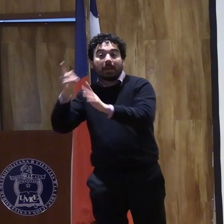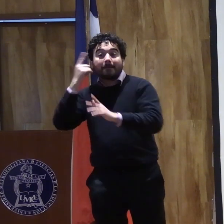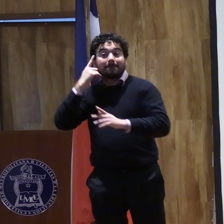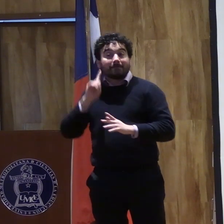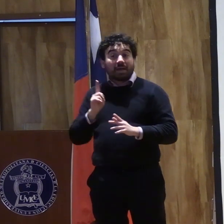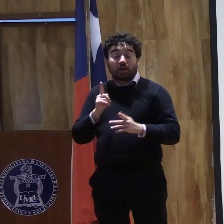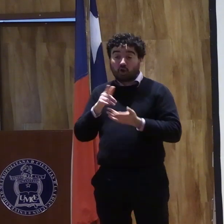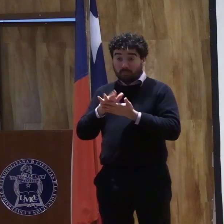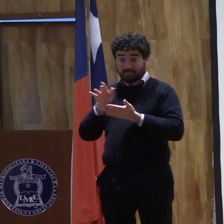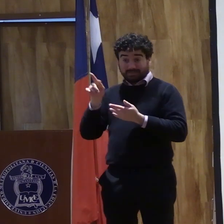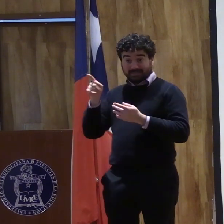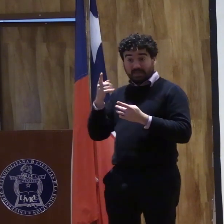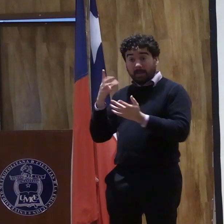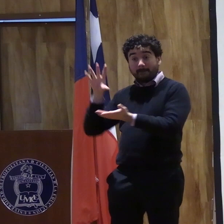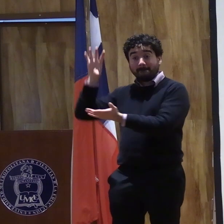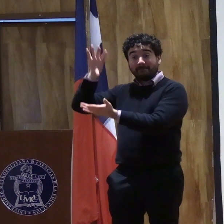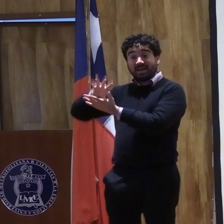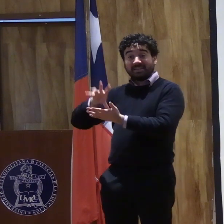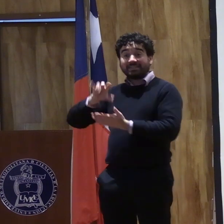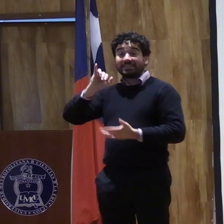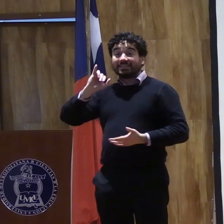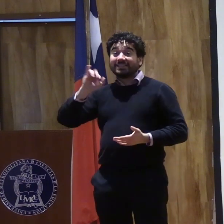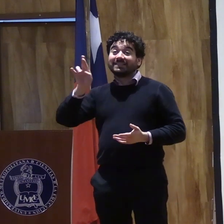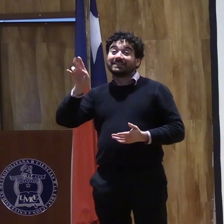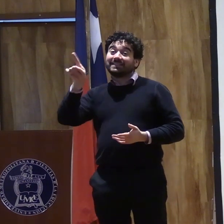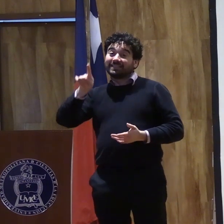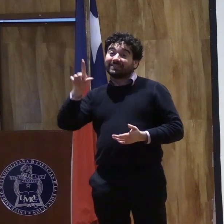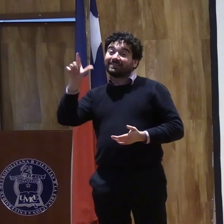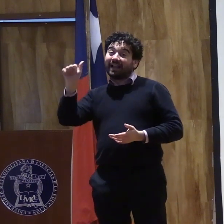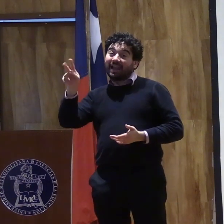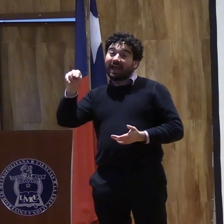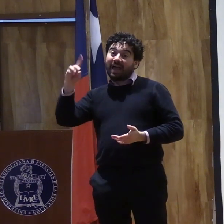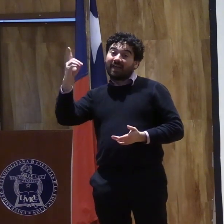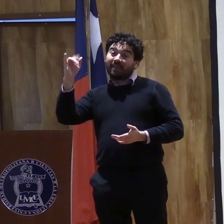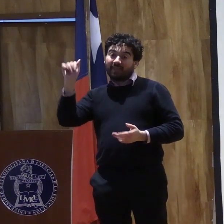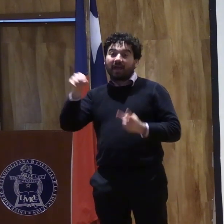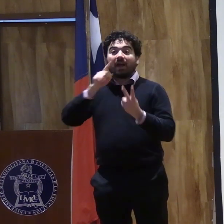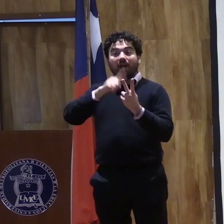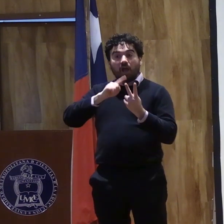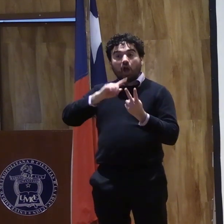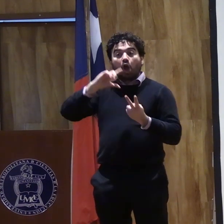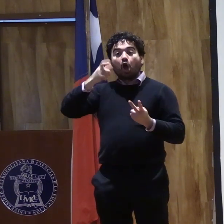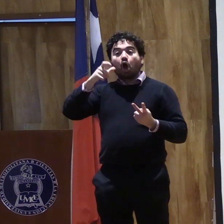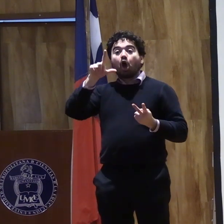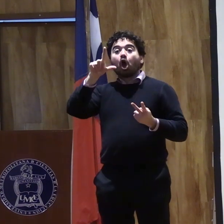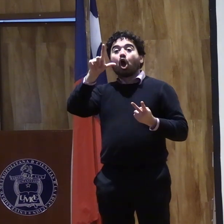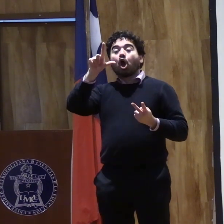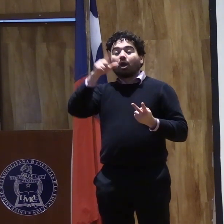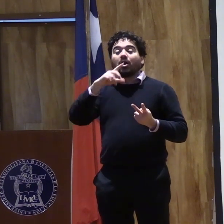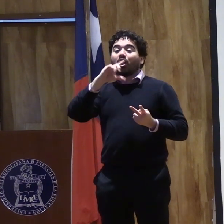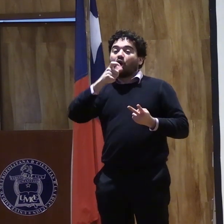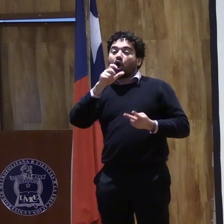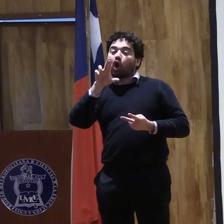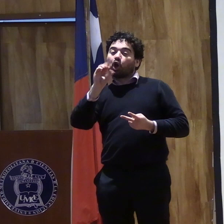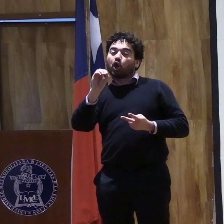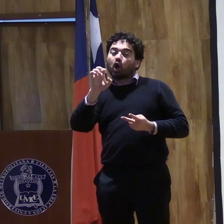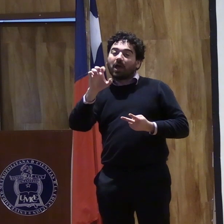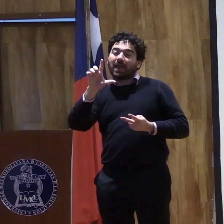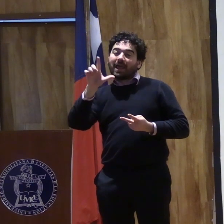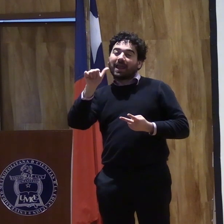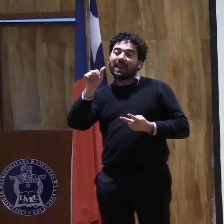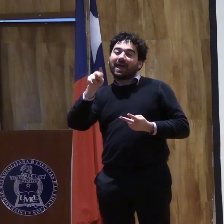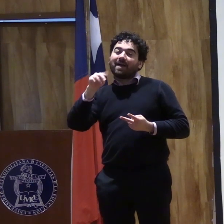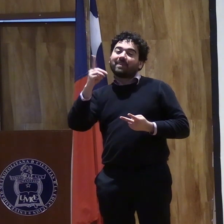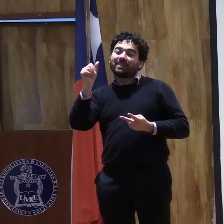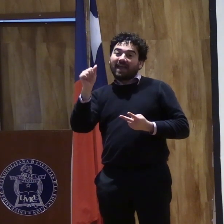en Islandia, en Groenlandia, que habían cantidades de hielo, se están derritiendo a pasos